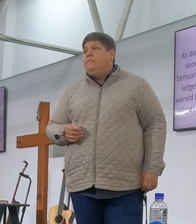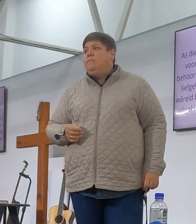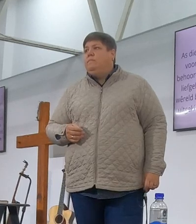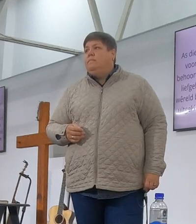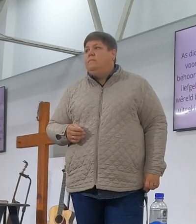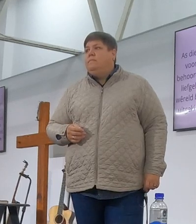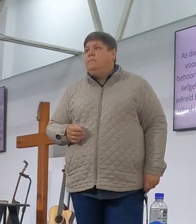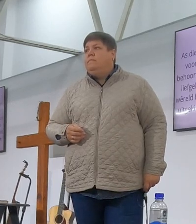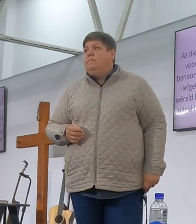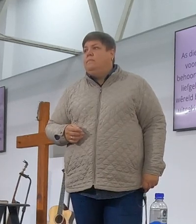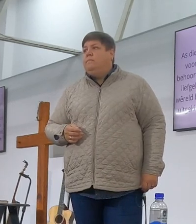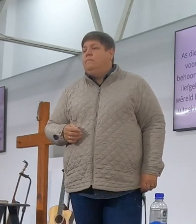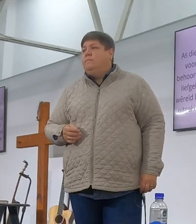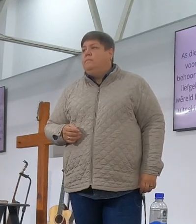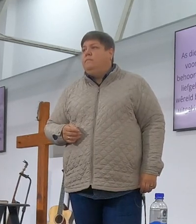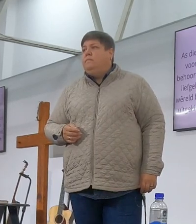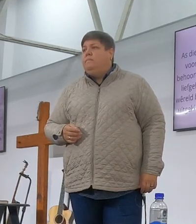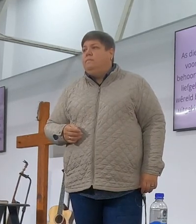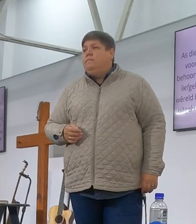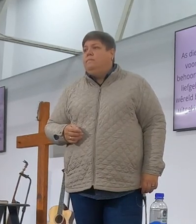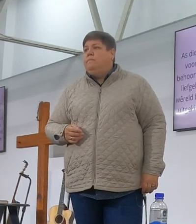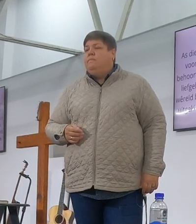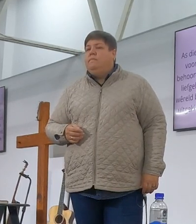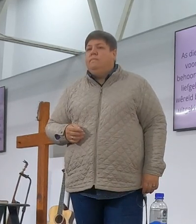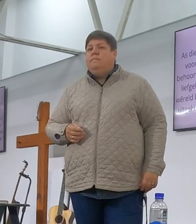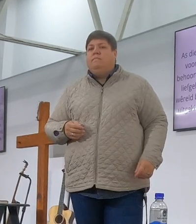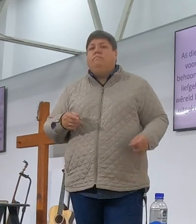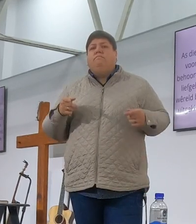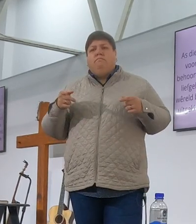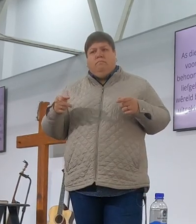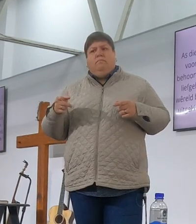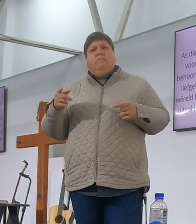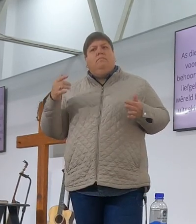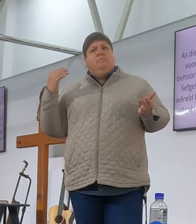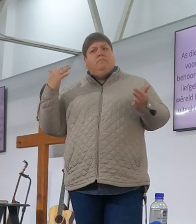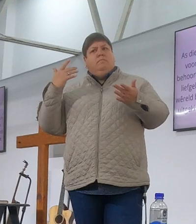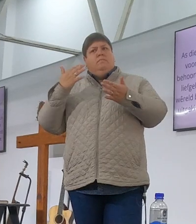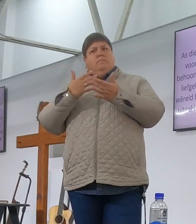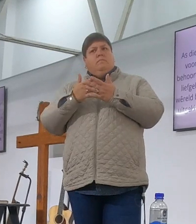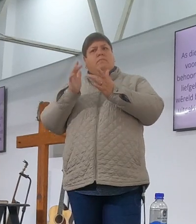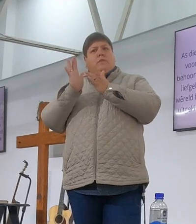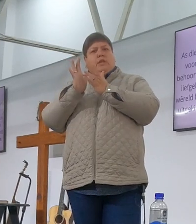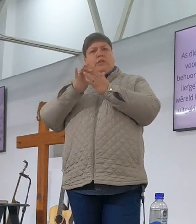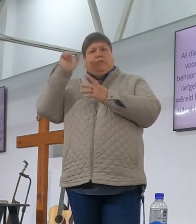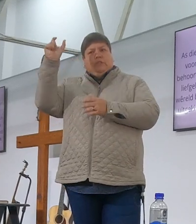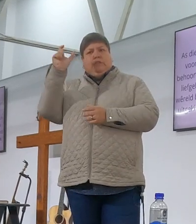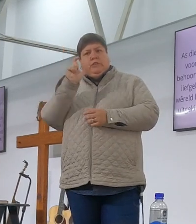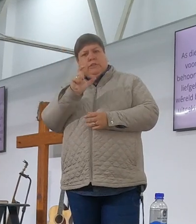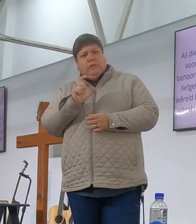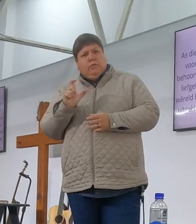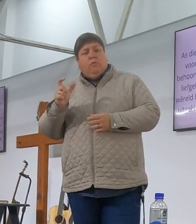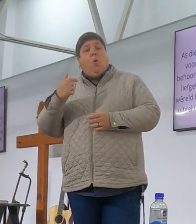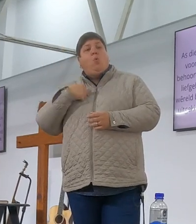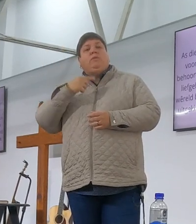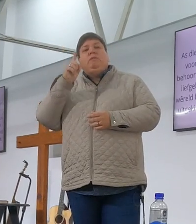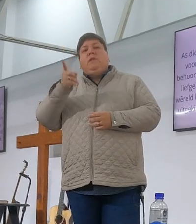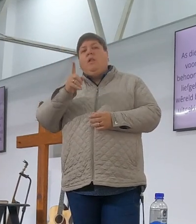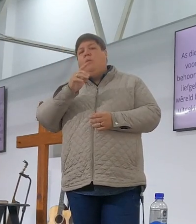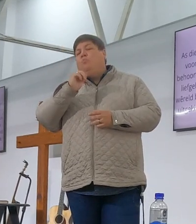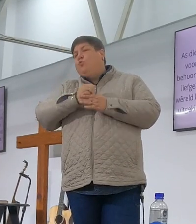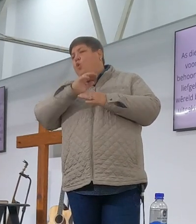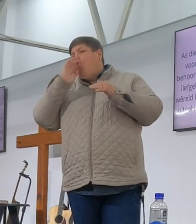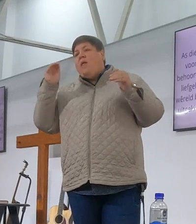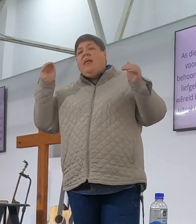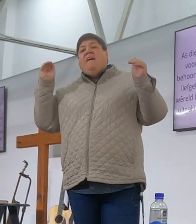Na aanleiding van hierdie skrif. It is obvious from Jesus' own words that we should never expect